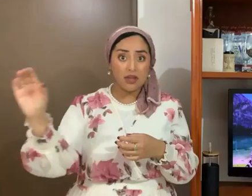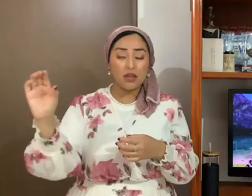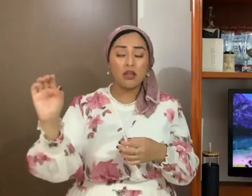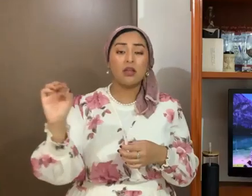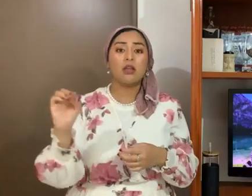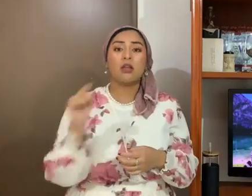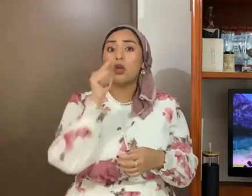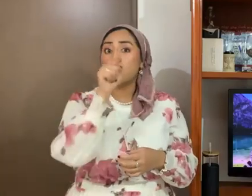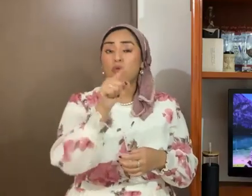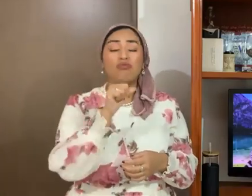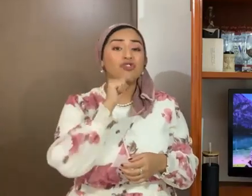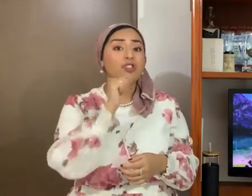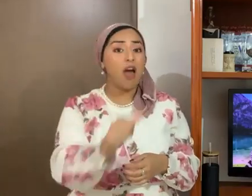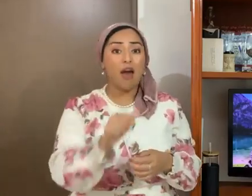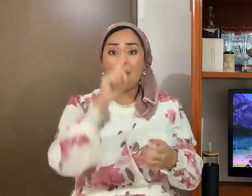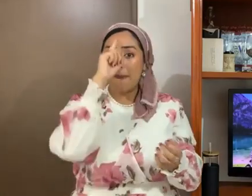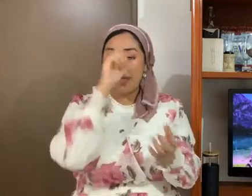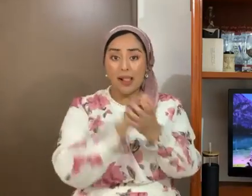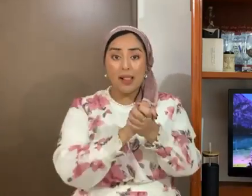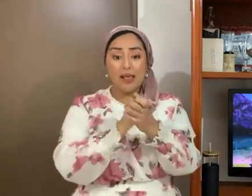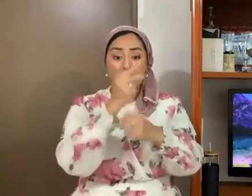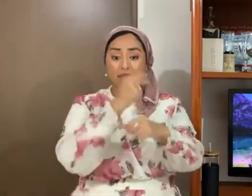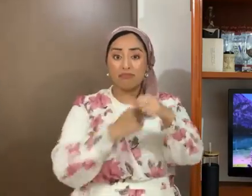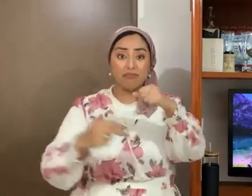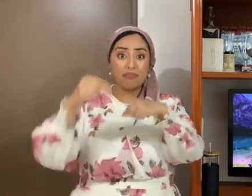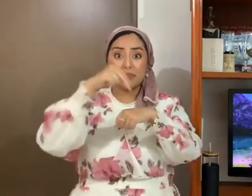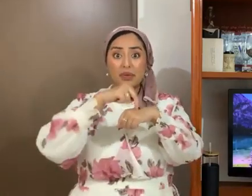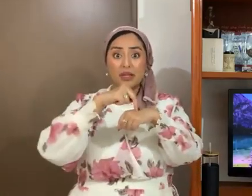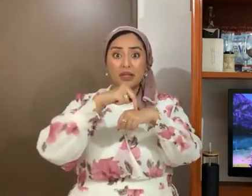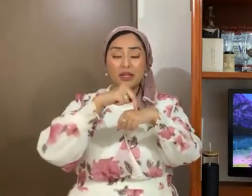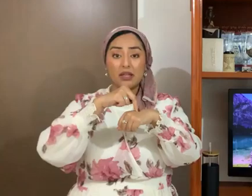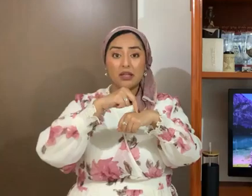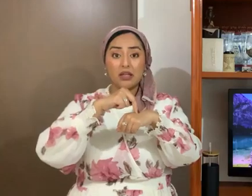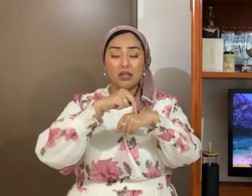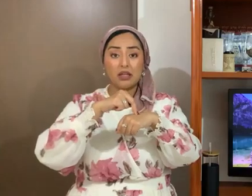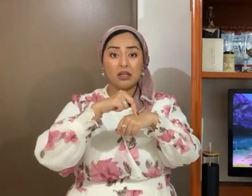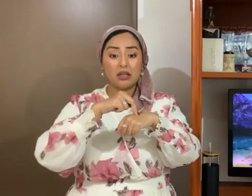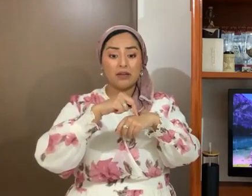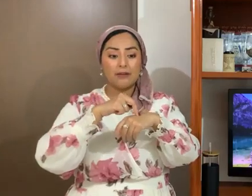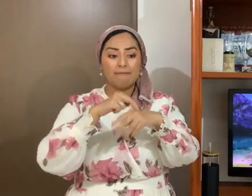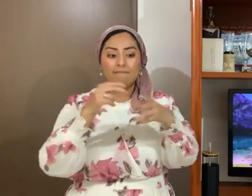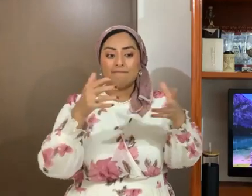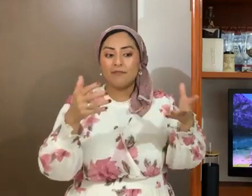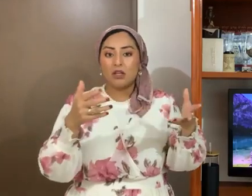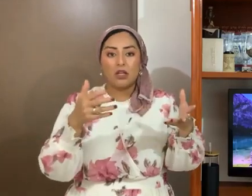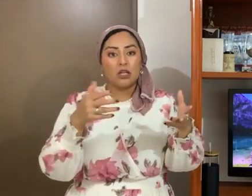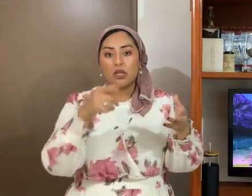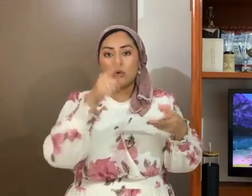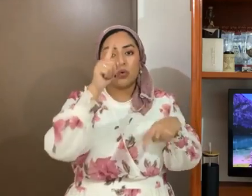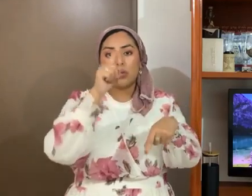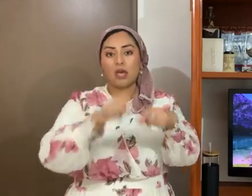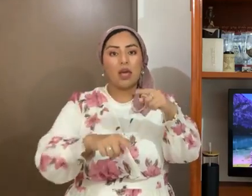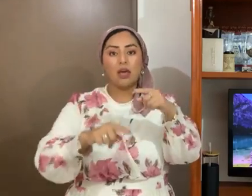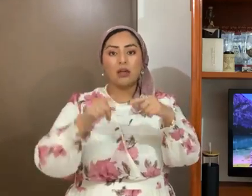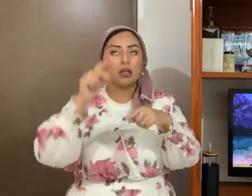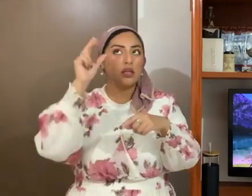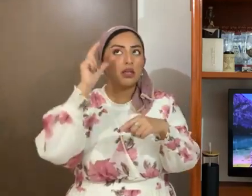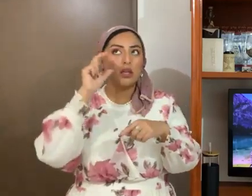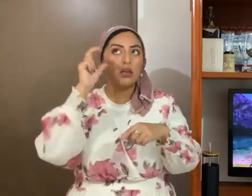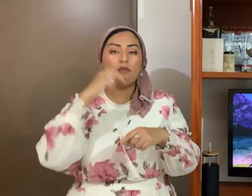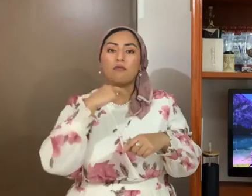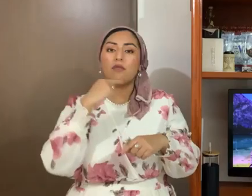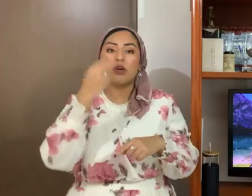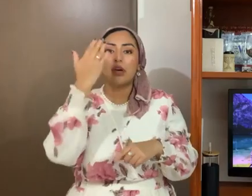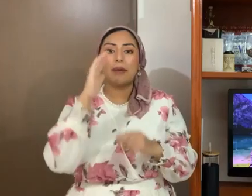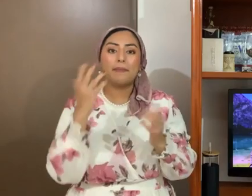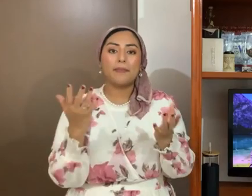y en su resurrección está nuestra redención. Bueno, quien no cree en Yahshua no puede escuchar la voz de